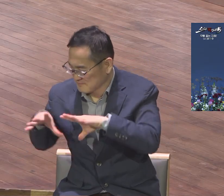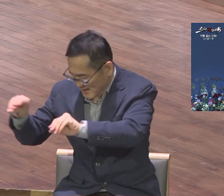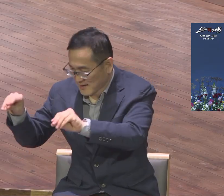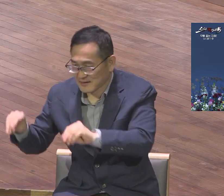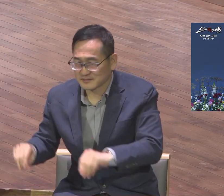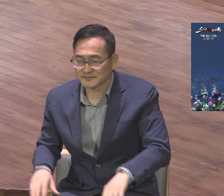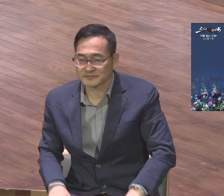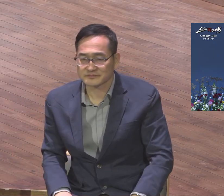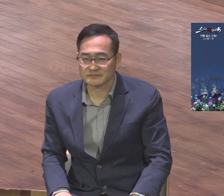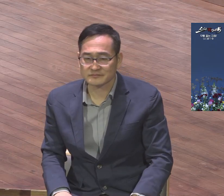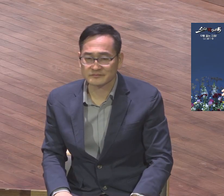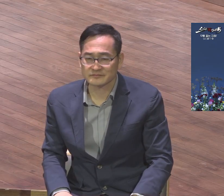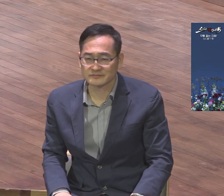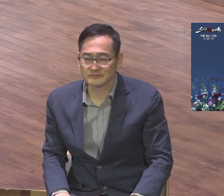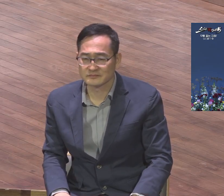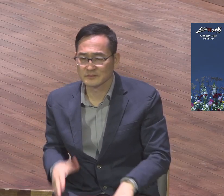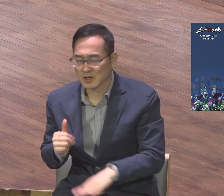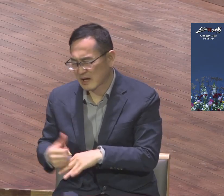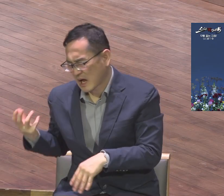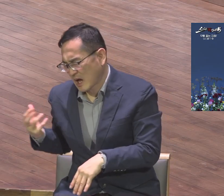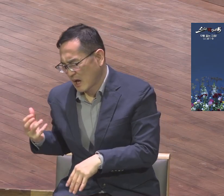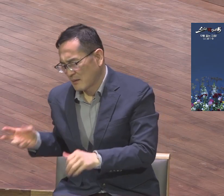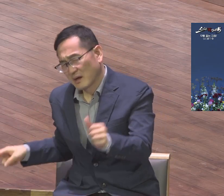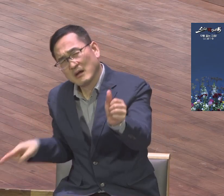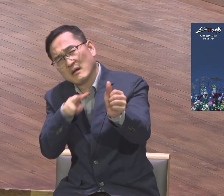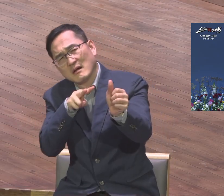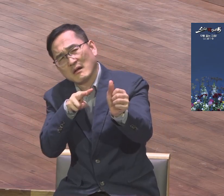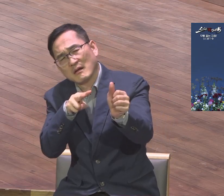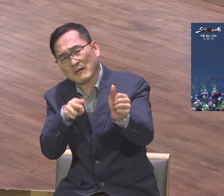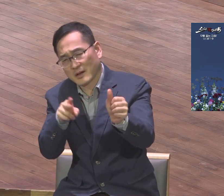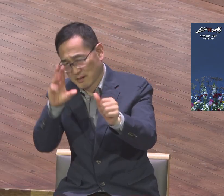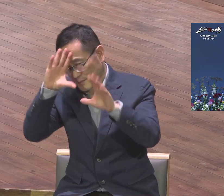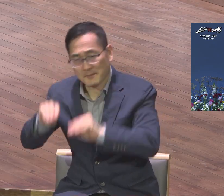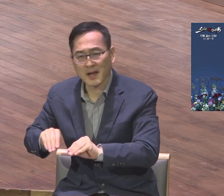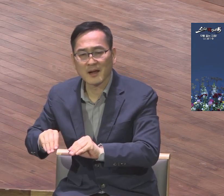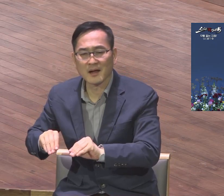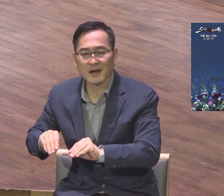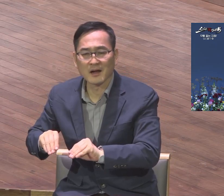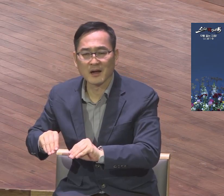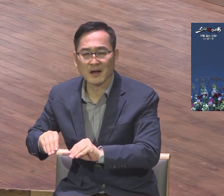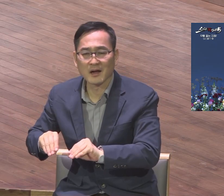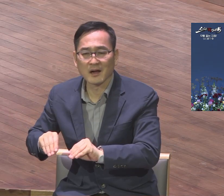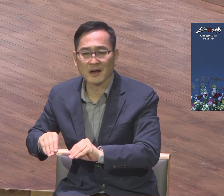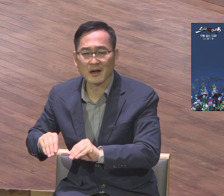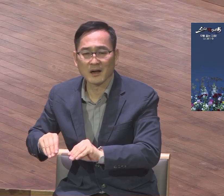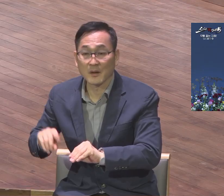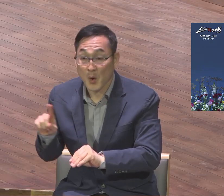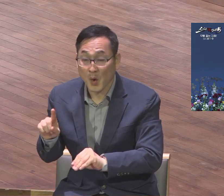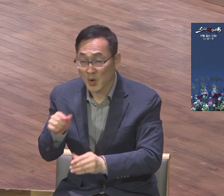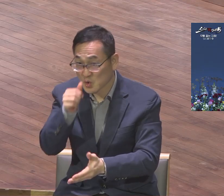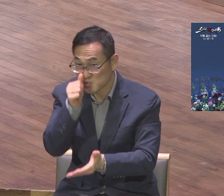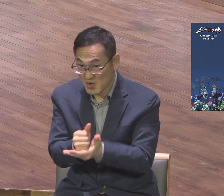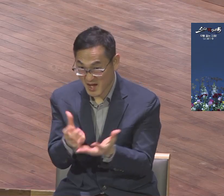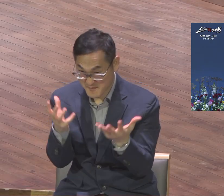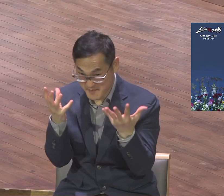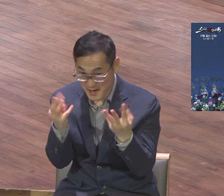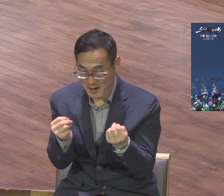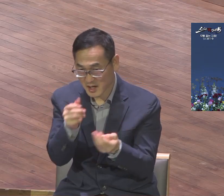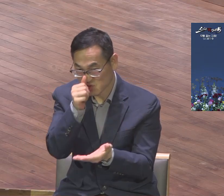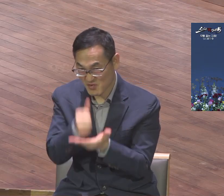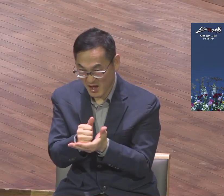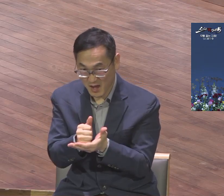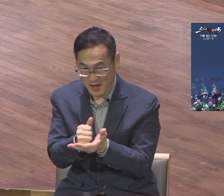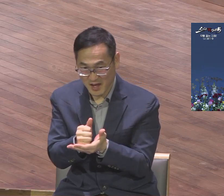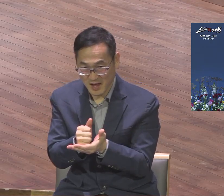달아가지고 그 쳐다보는 자는 나왔어요. 그게 무슨 상징이냐? 아무리 죄를 많이 지었어도